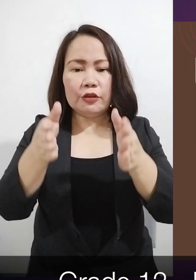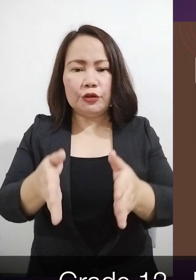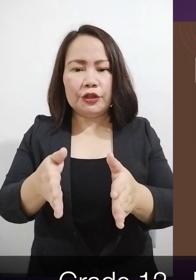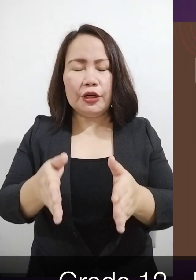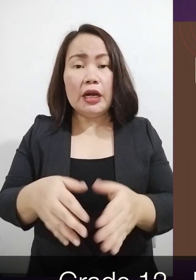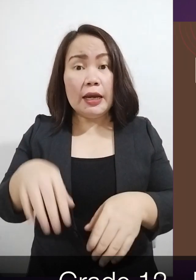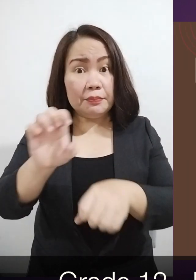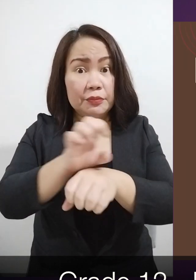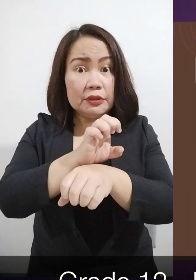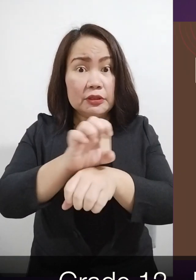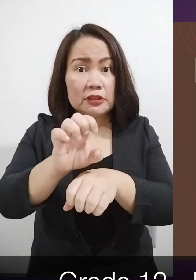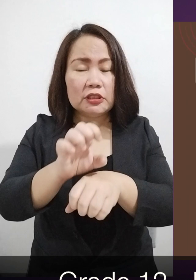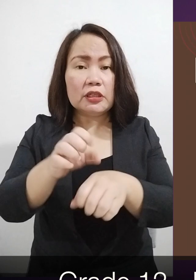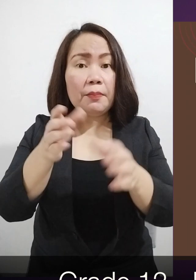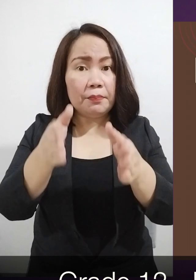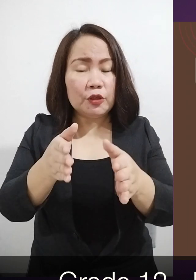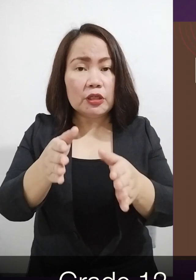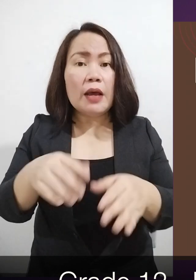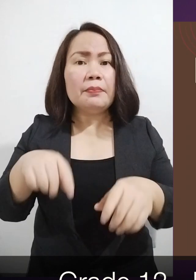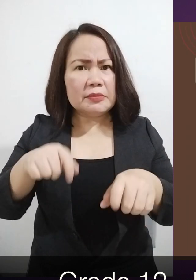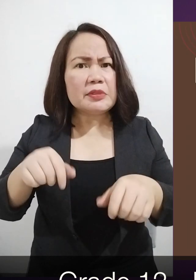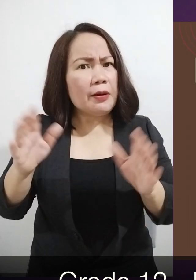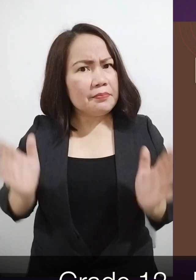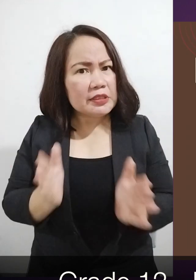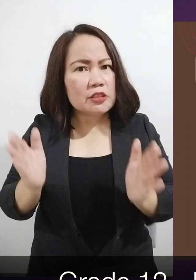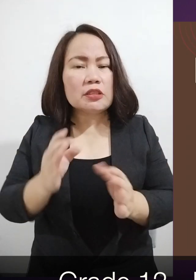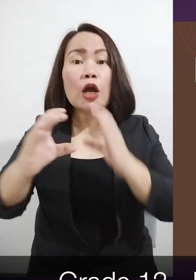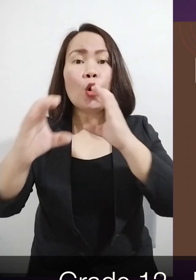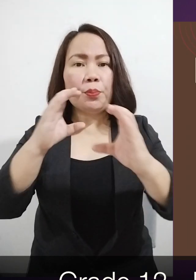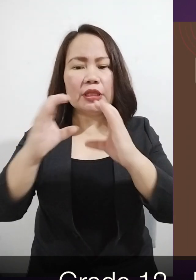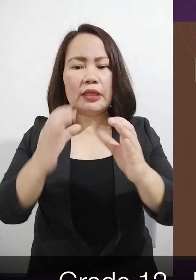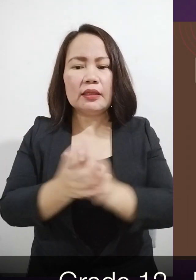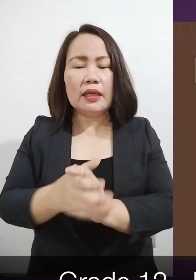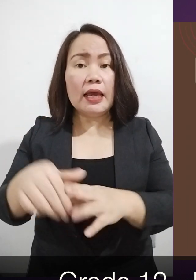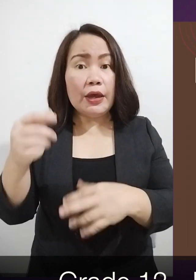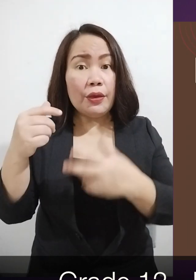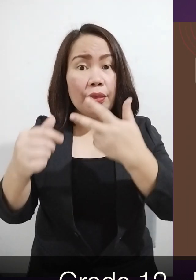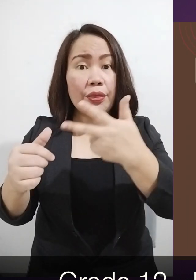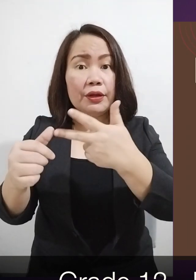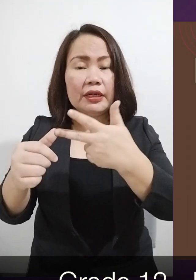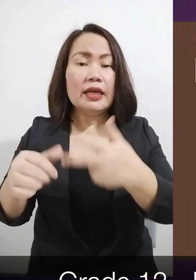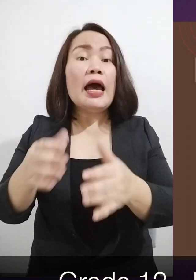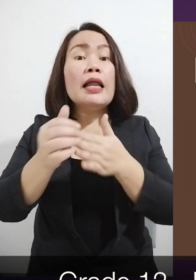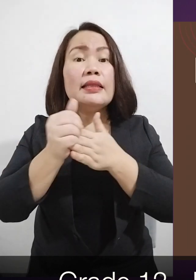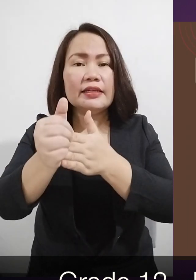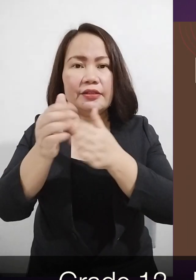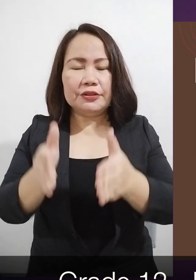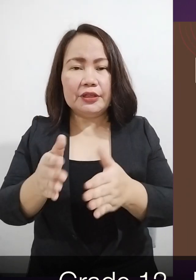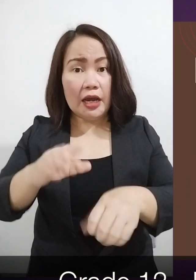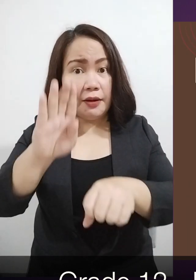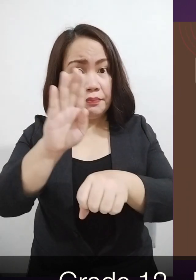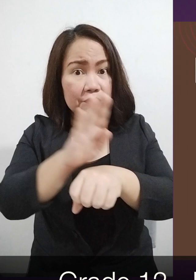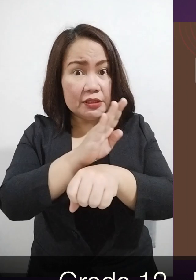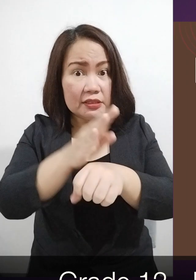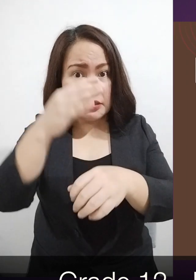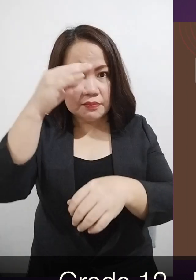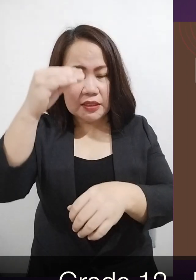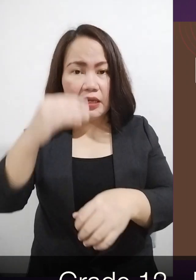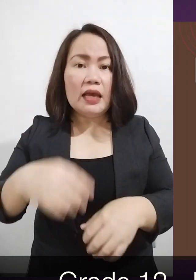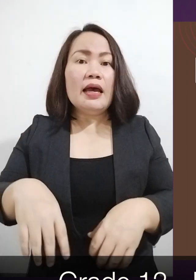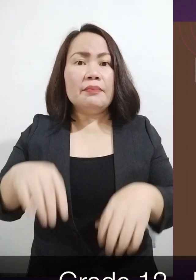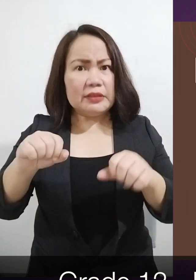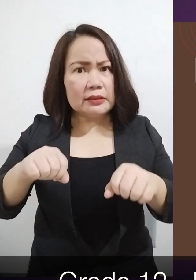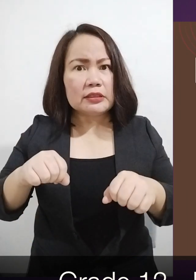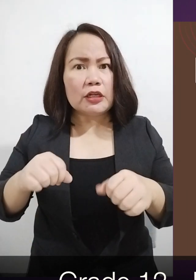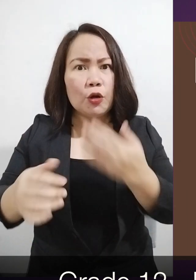ay dapat magkaroon ng isang nakakakumbinsing pananalita. Tatlo, leader o pinuno. Ang isang negosyante ay dapat